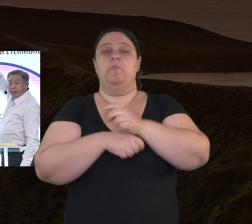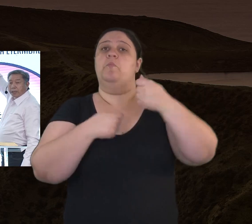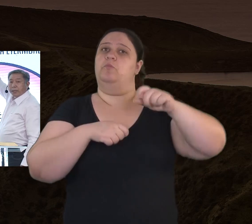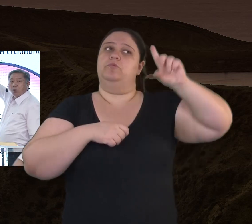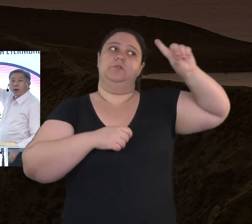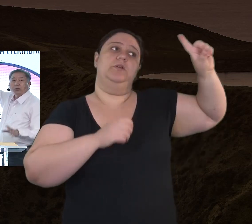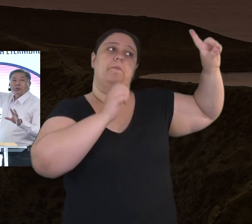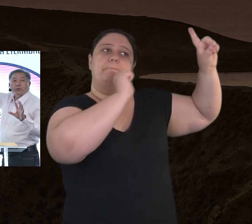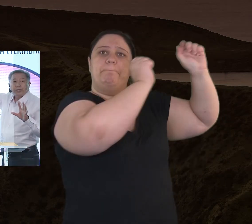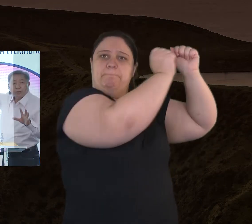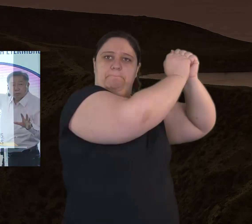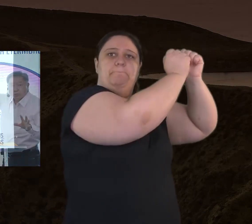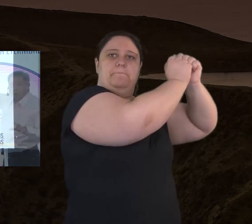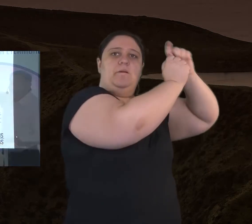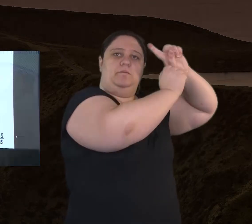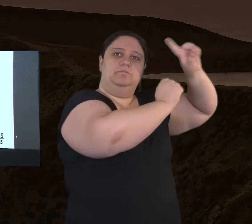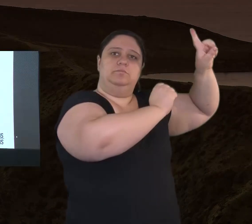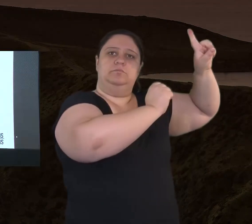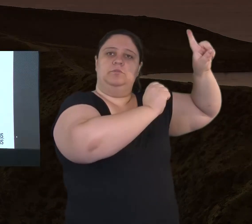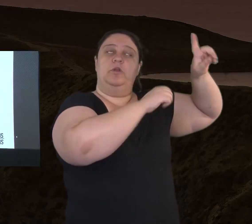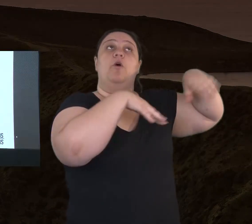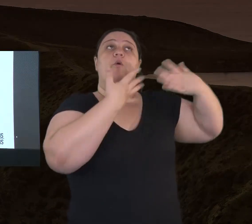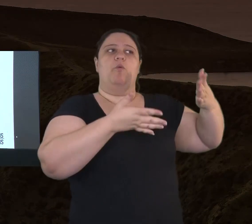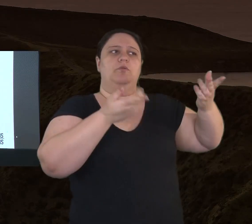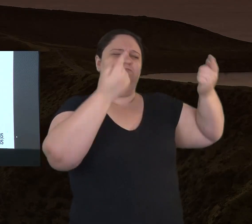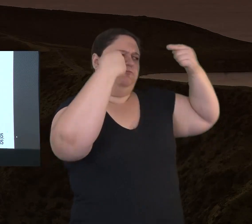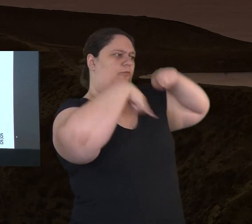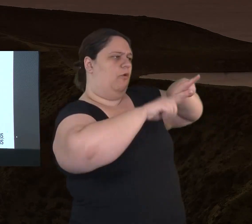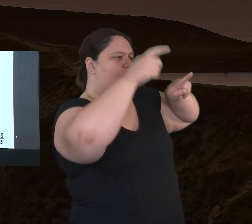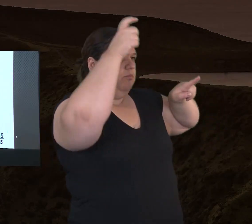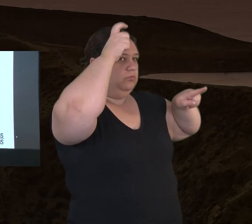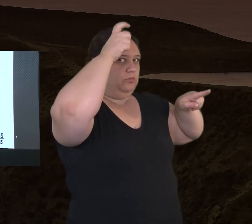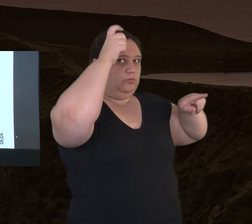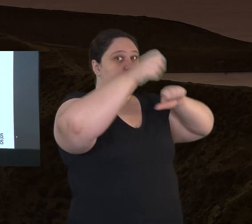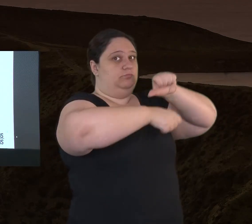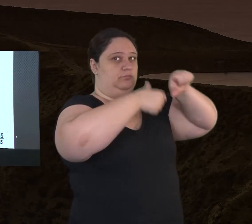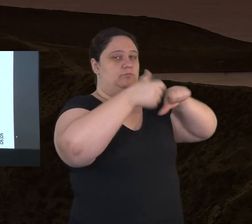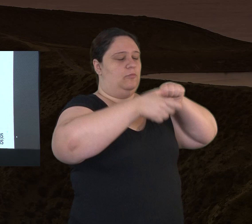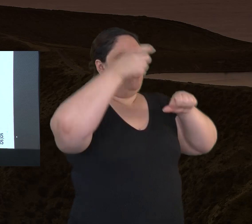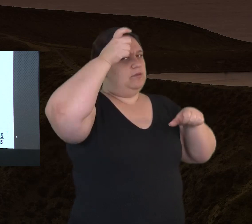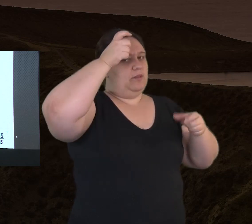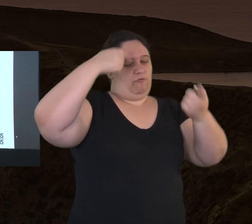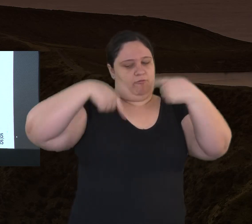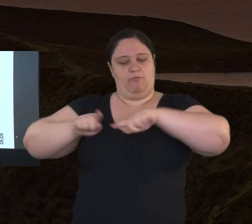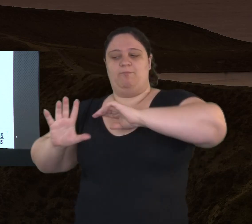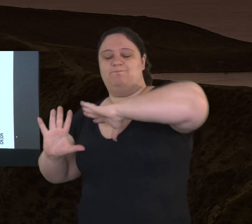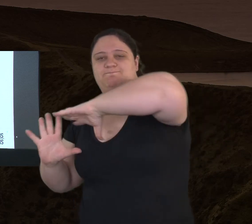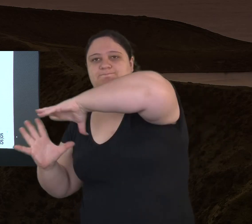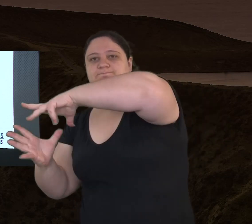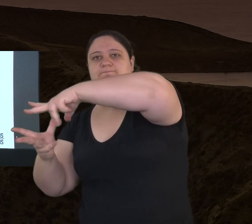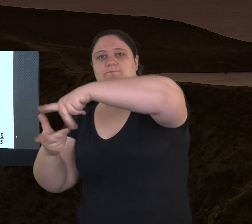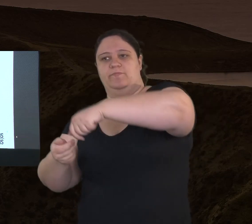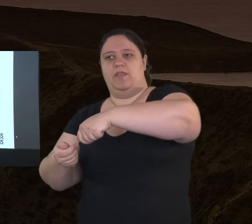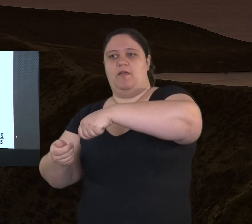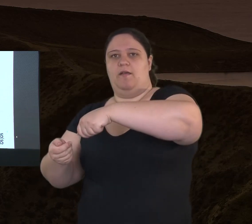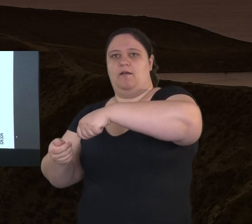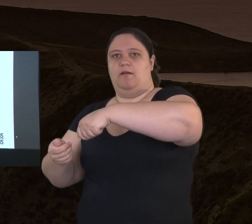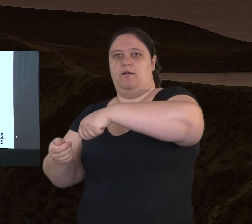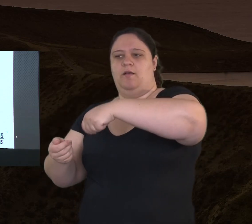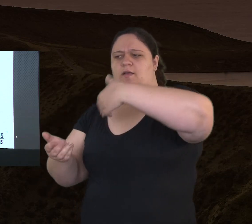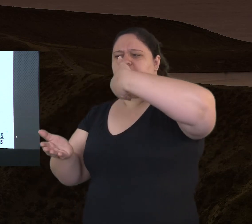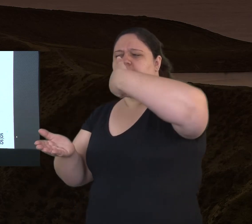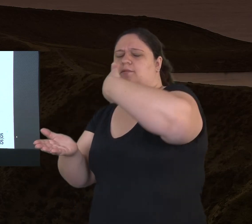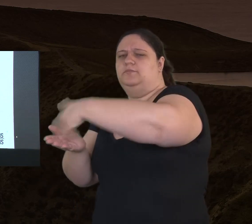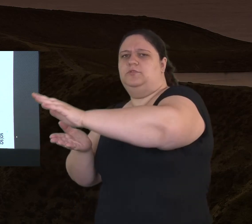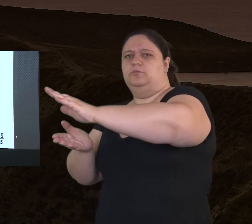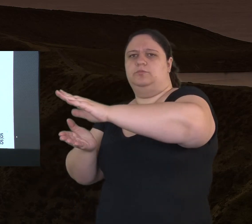está. E quando Deus o lançou para a terra, Deus lançou para fora